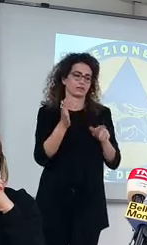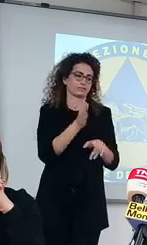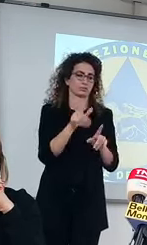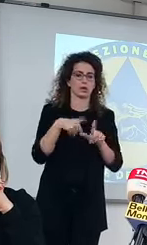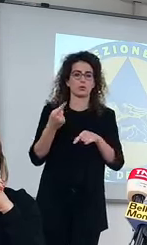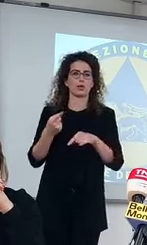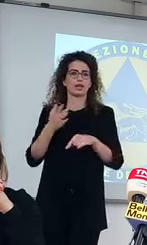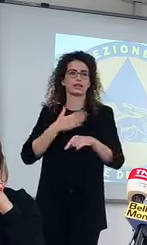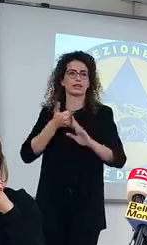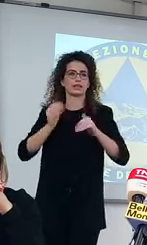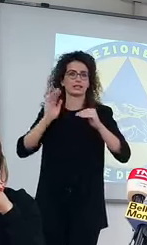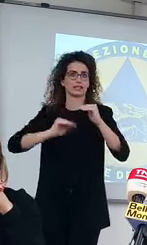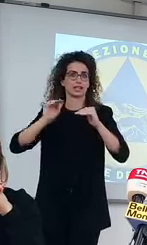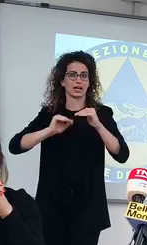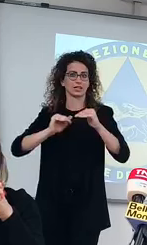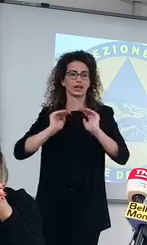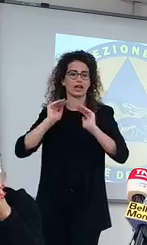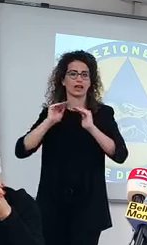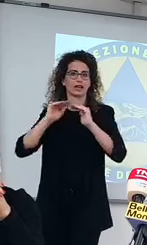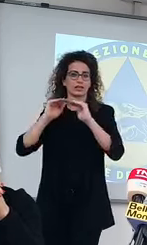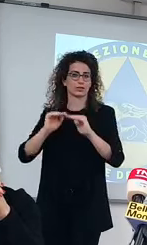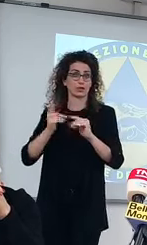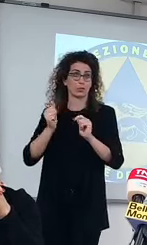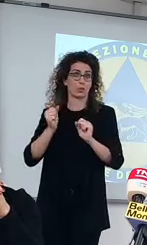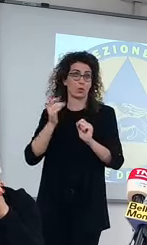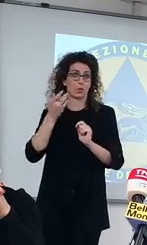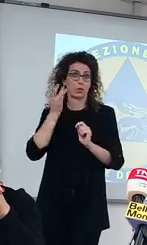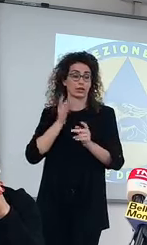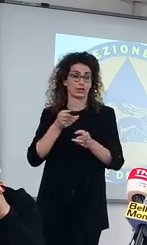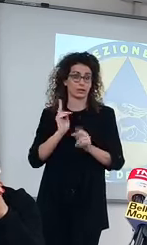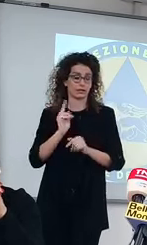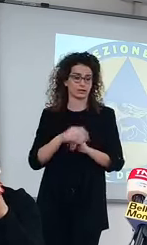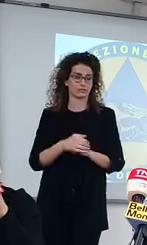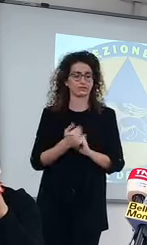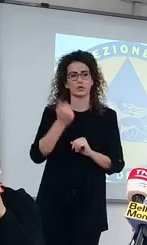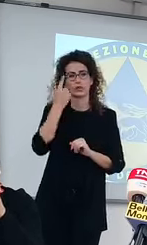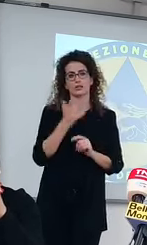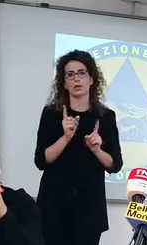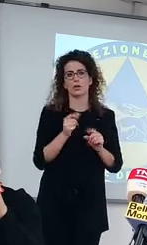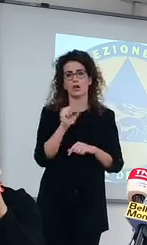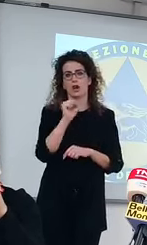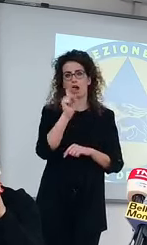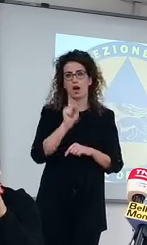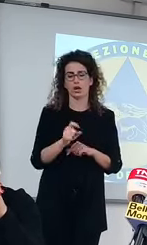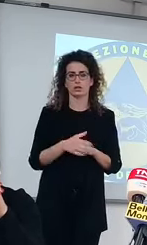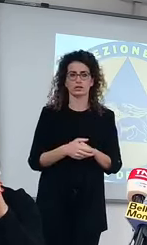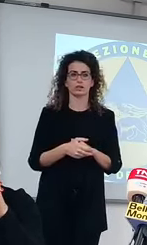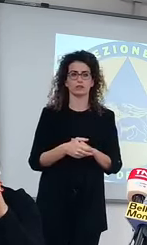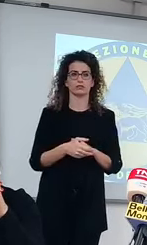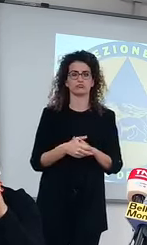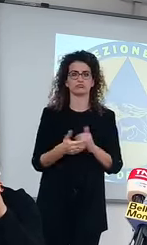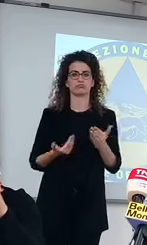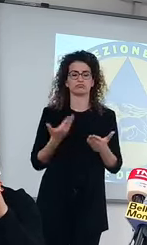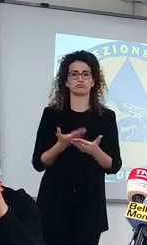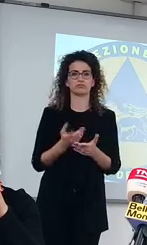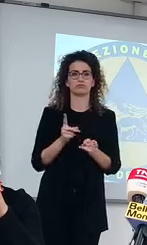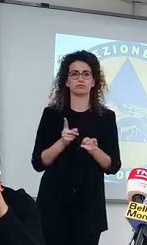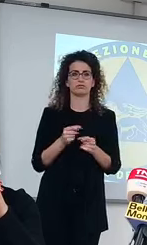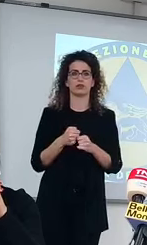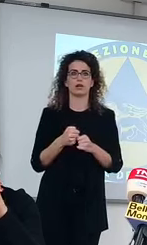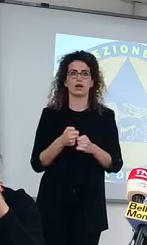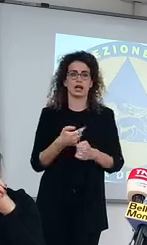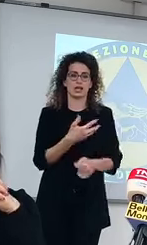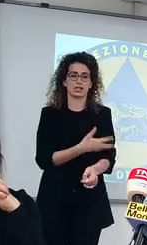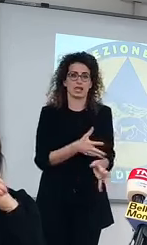che sono giù sotto, che magari possono rischiare di più. Cioè, voi sapete che AstraZeneca... è venuto fuori che gli eventi rari di